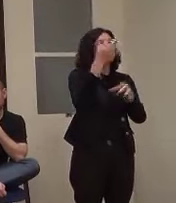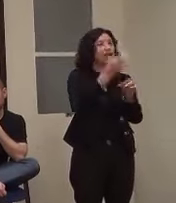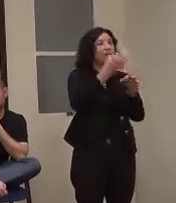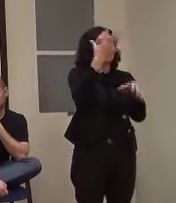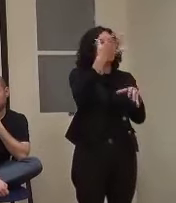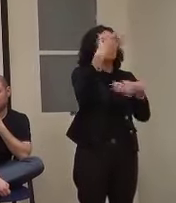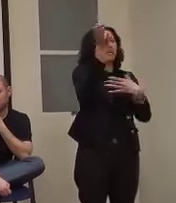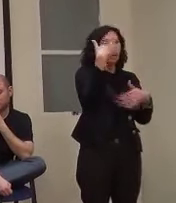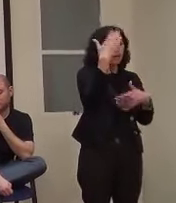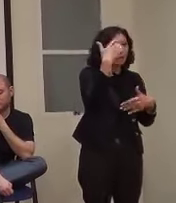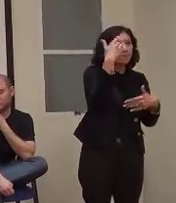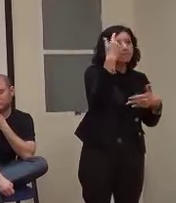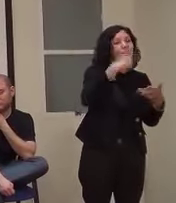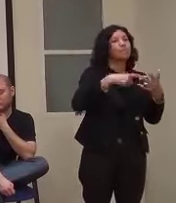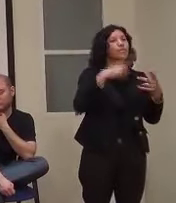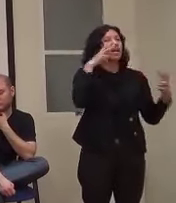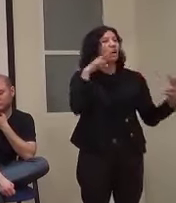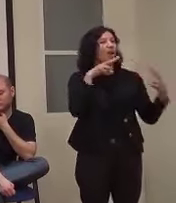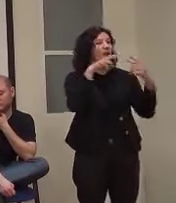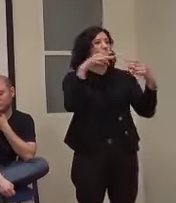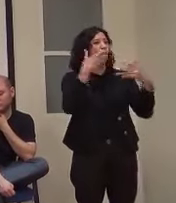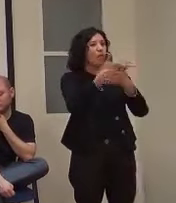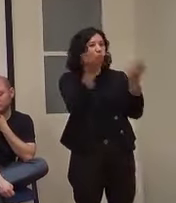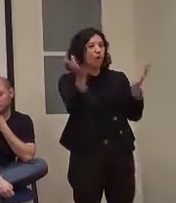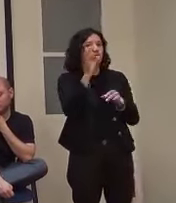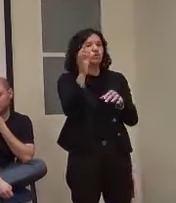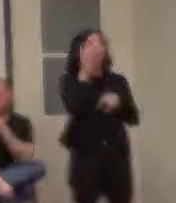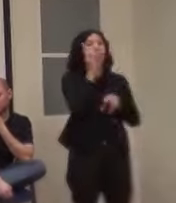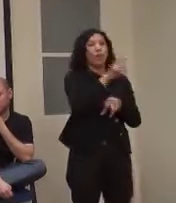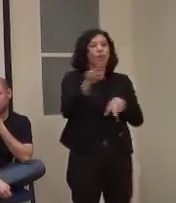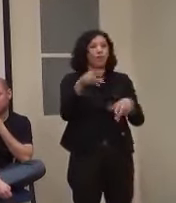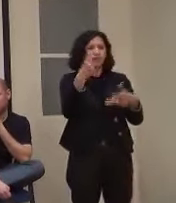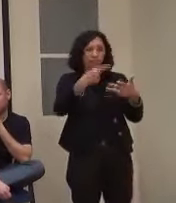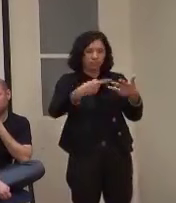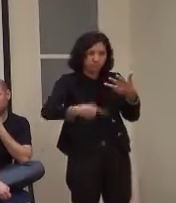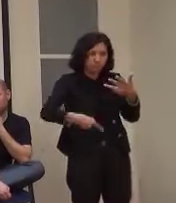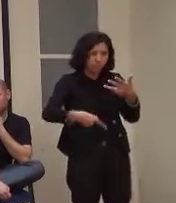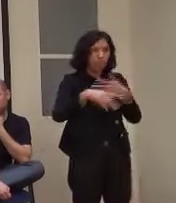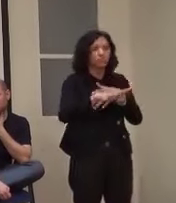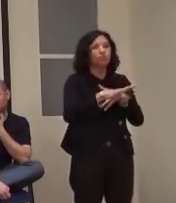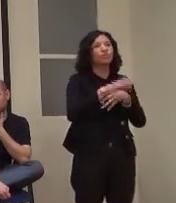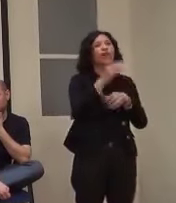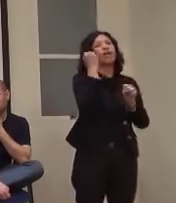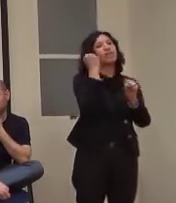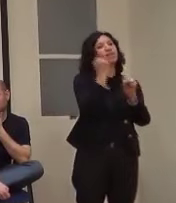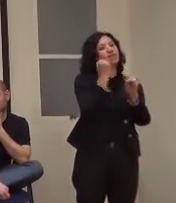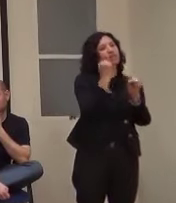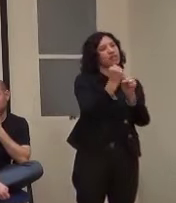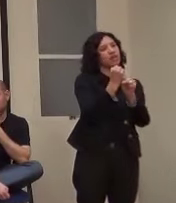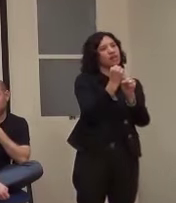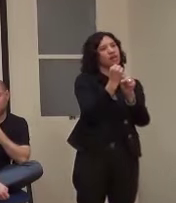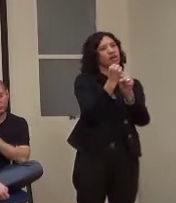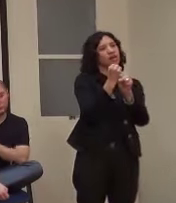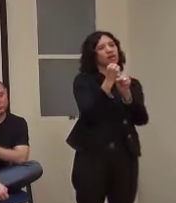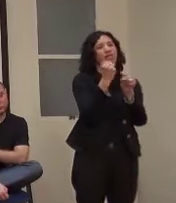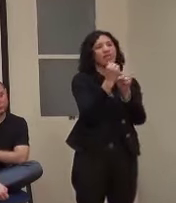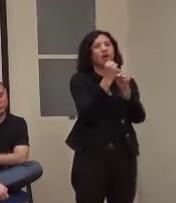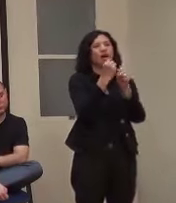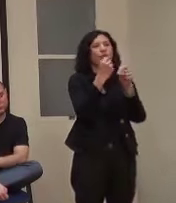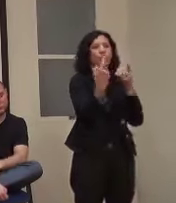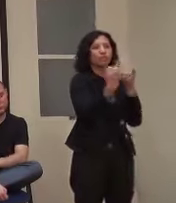eventos grandes encuentros o exposiciones seguirán trabajamos de manera articulada